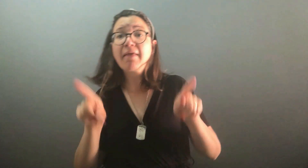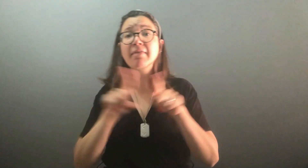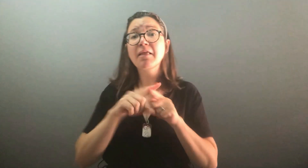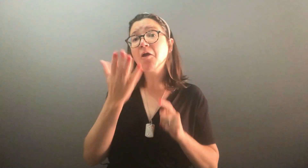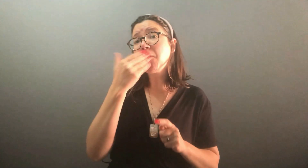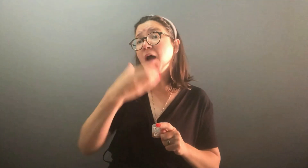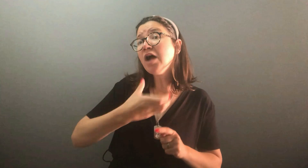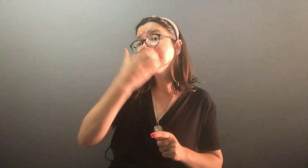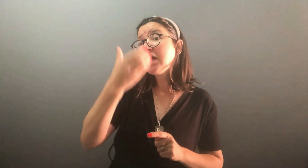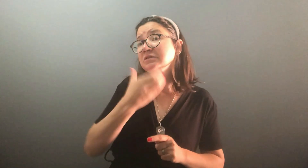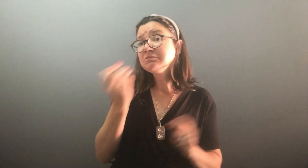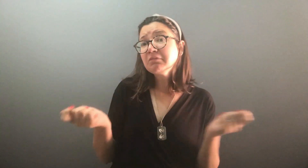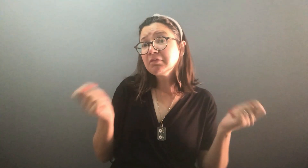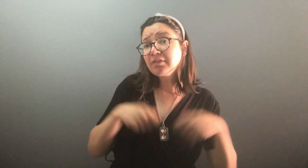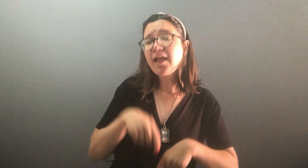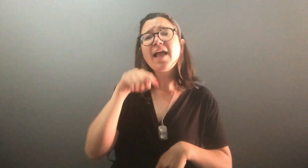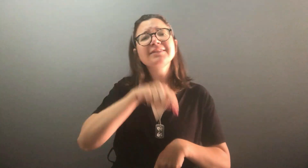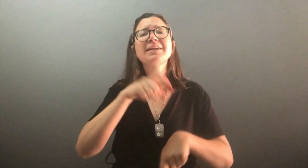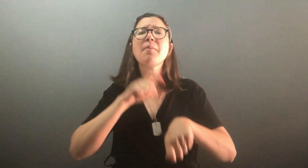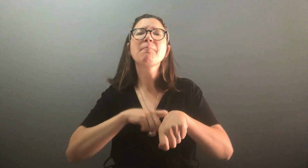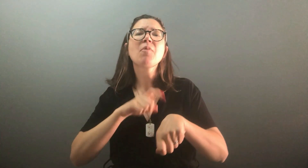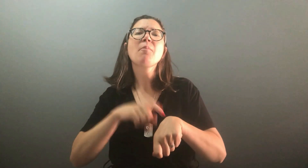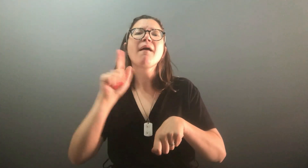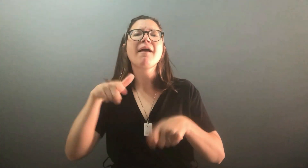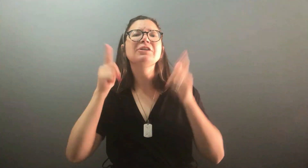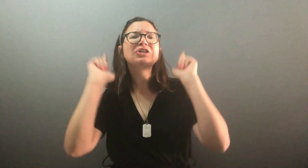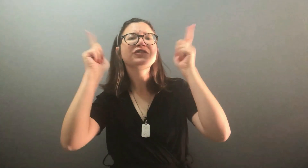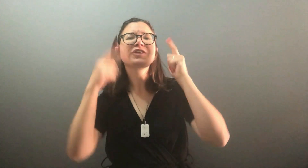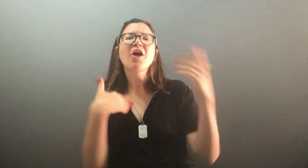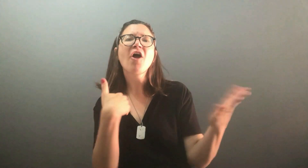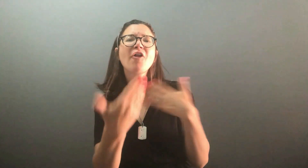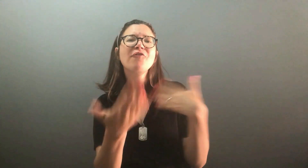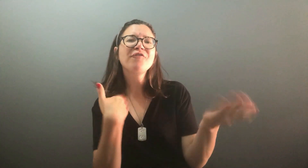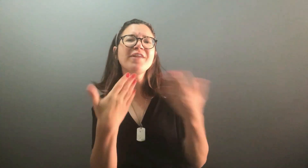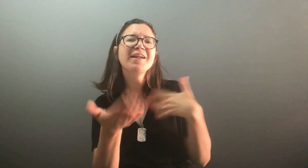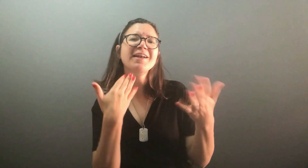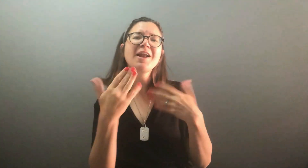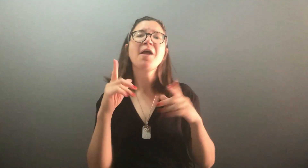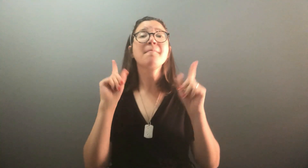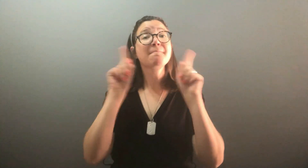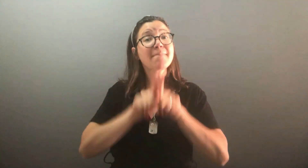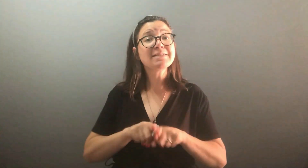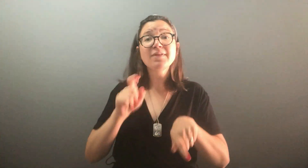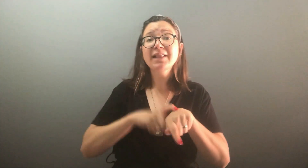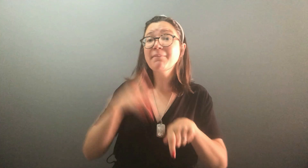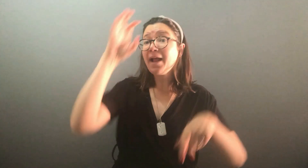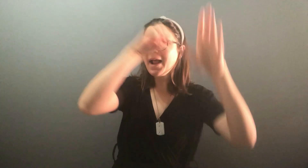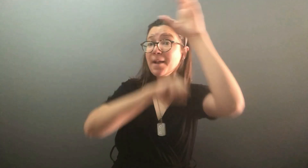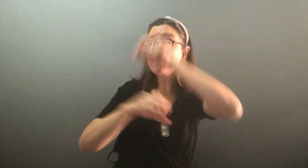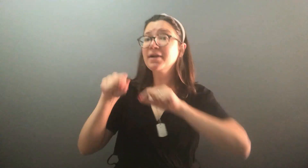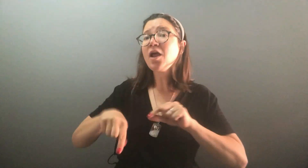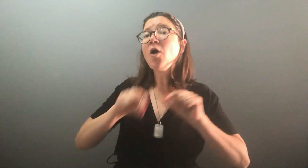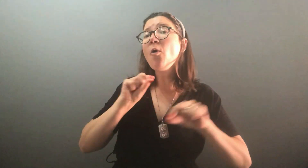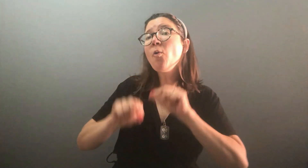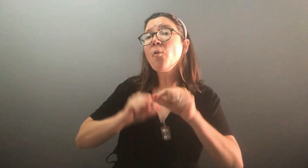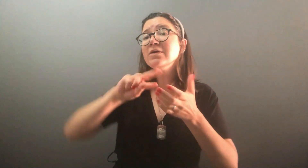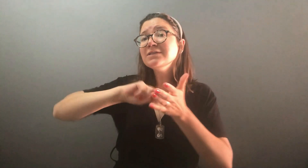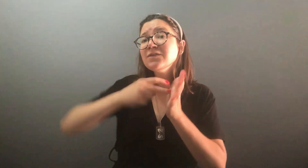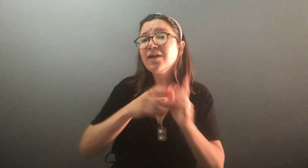fazer suco, dá pra gente comer também. Então, é um momento descontraído, um momento de conversa e também um momento de aprendizagem, que